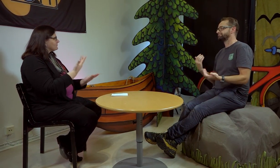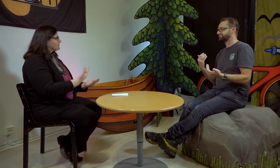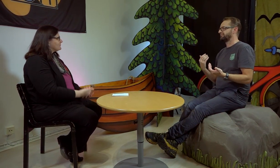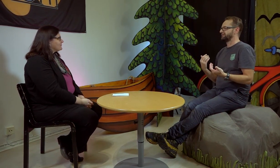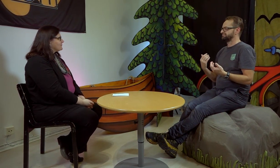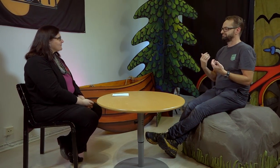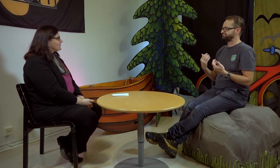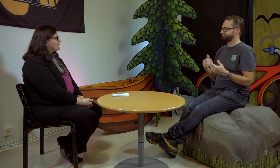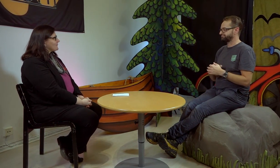ja?